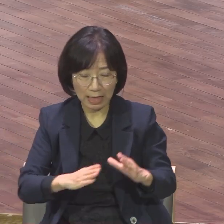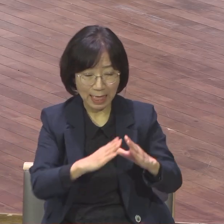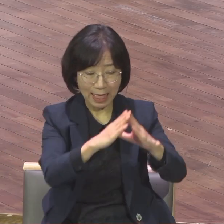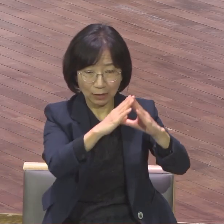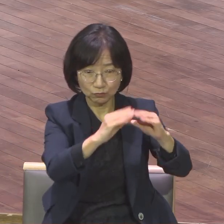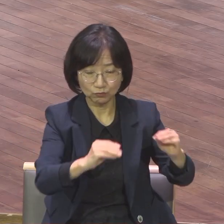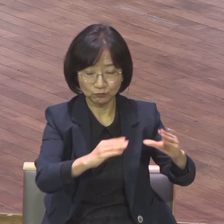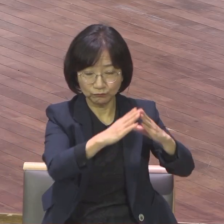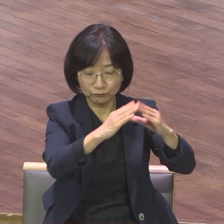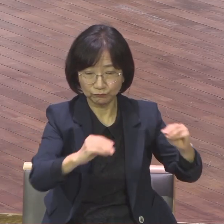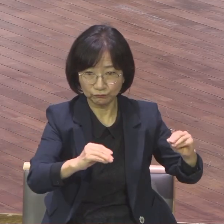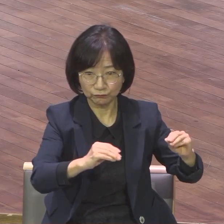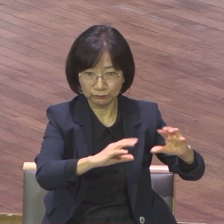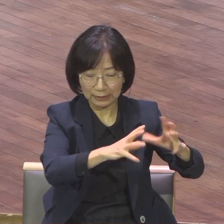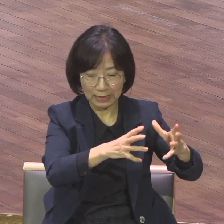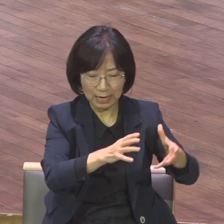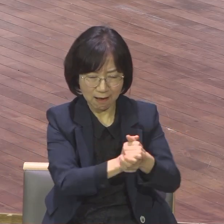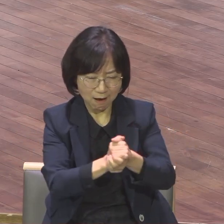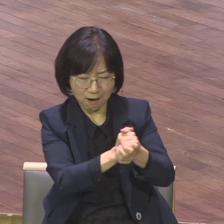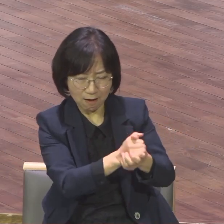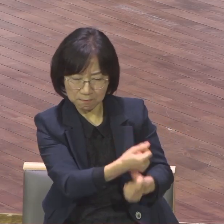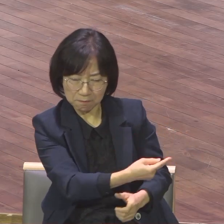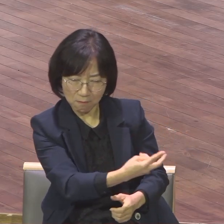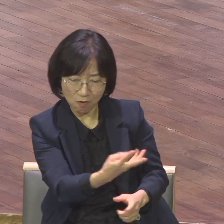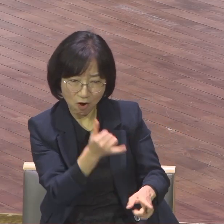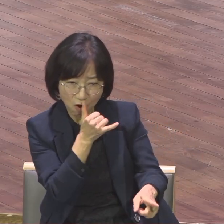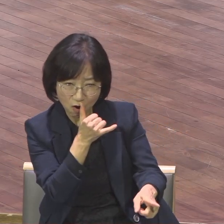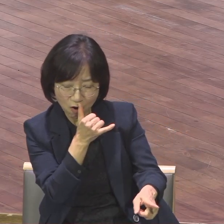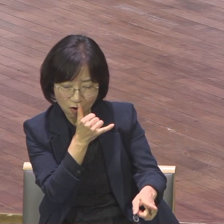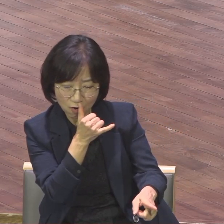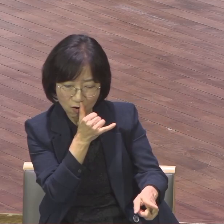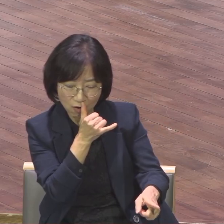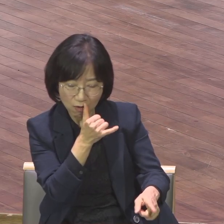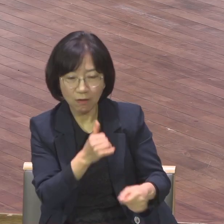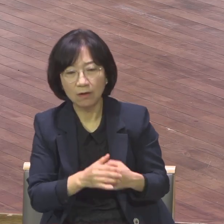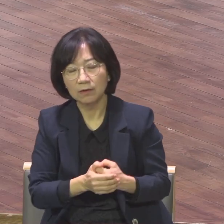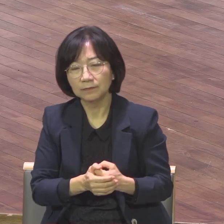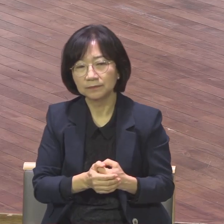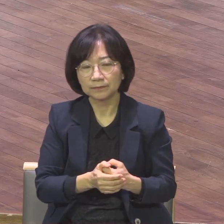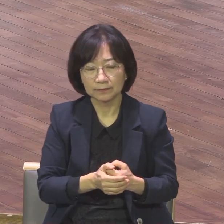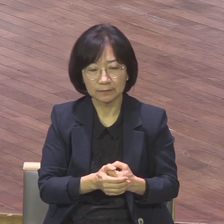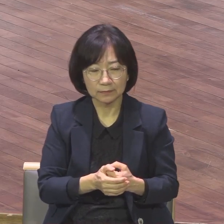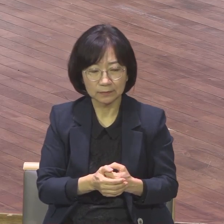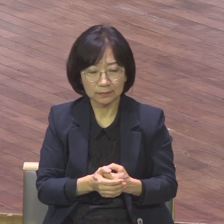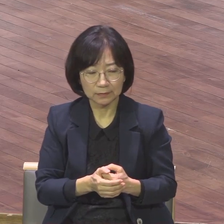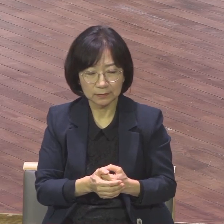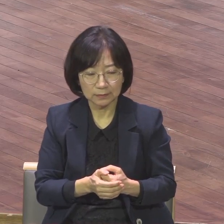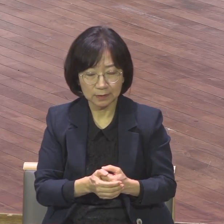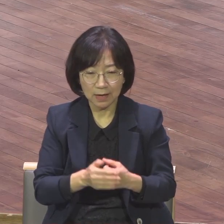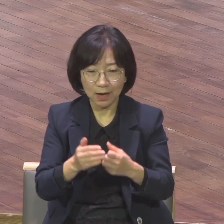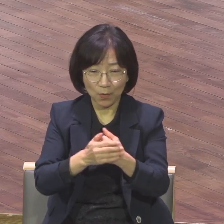친애굽의 파들이 있었어요. 그러니까 이 영향을 받아가지고 또